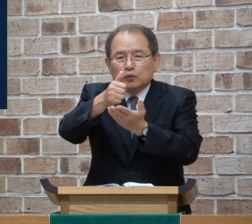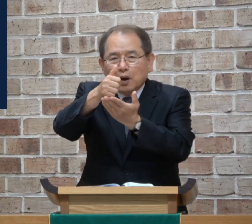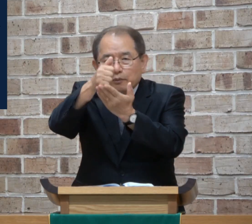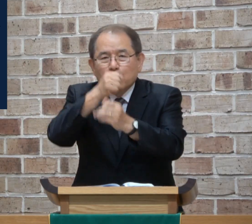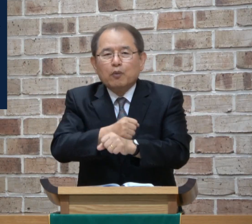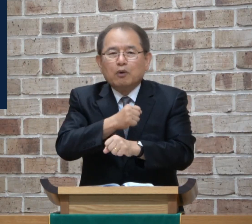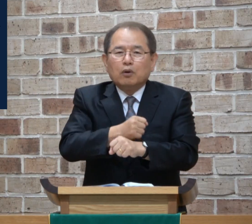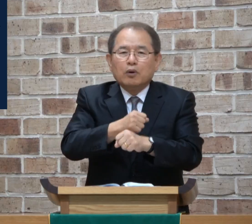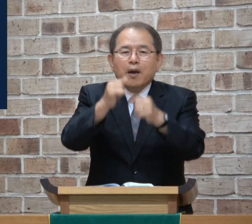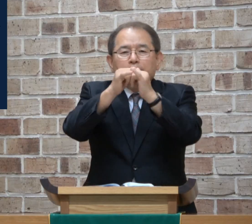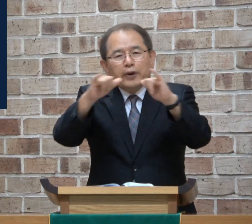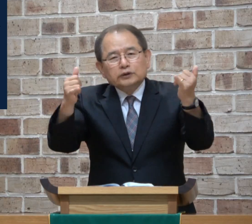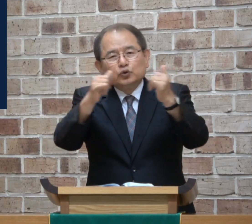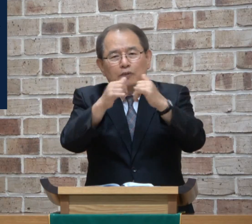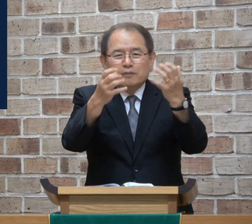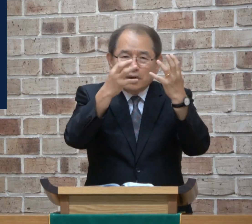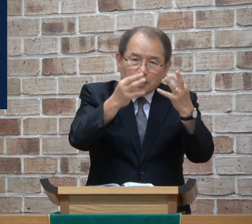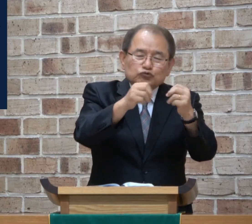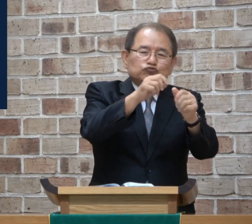경외하며 백성을 많이 구제하고